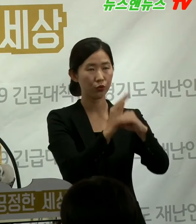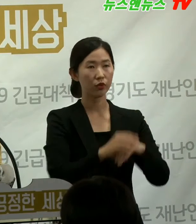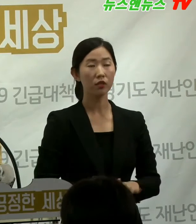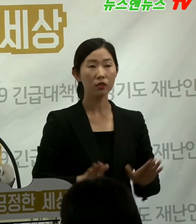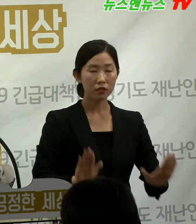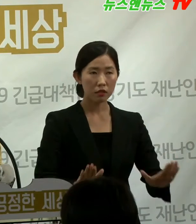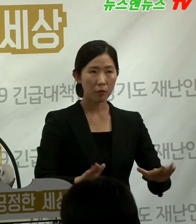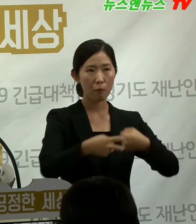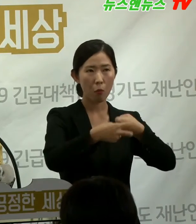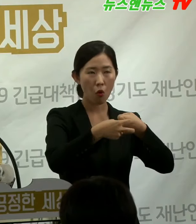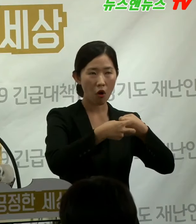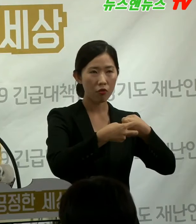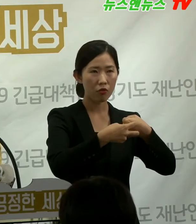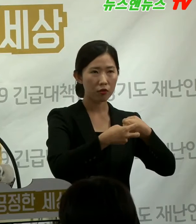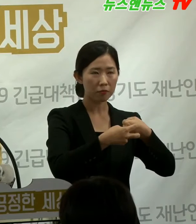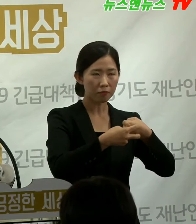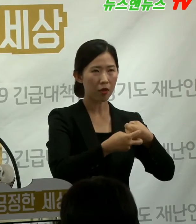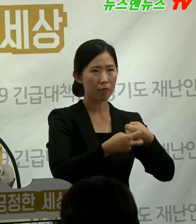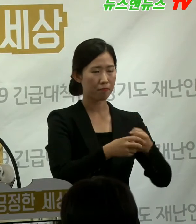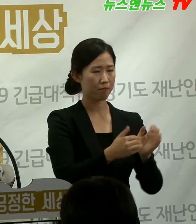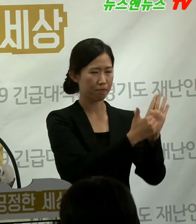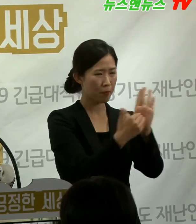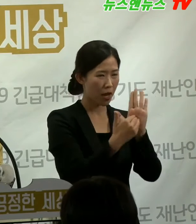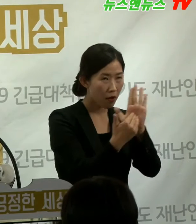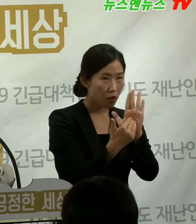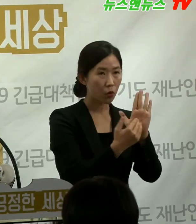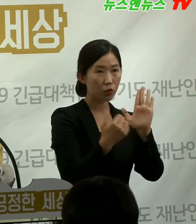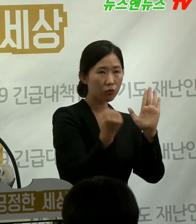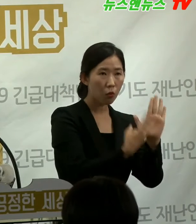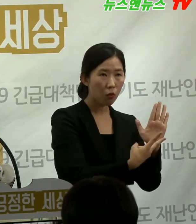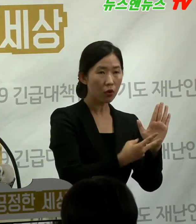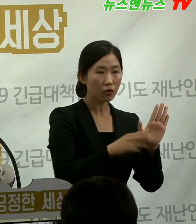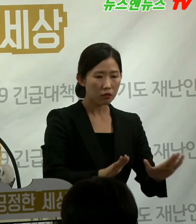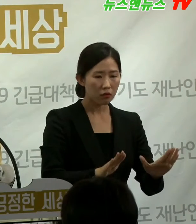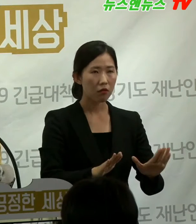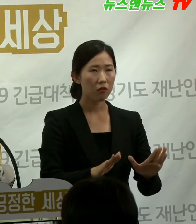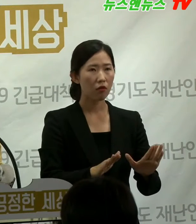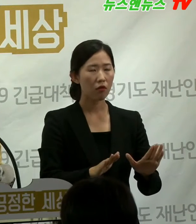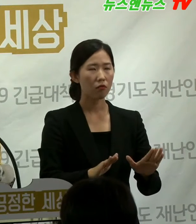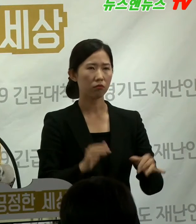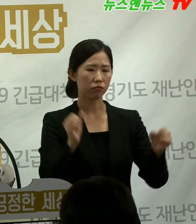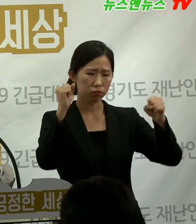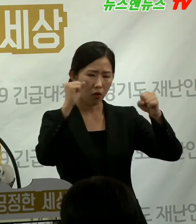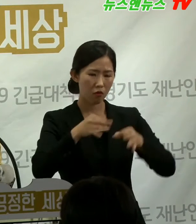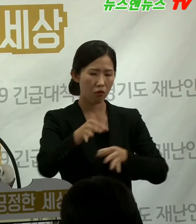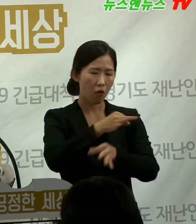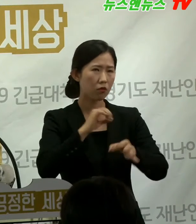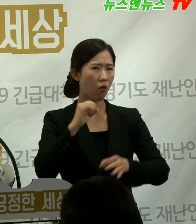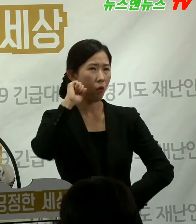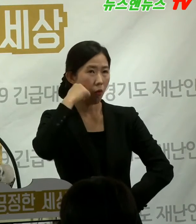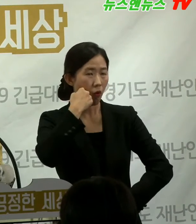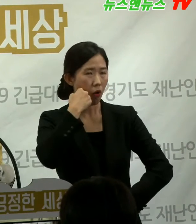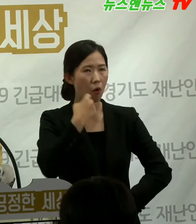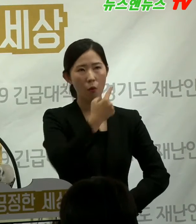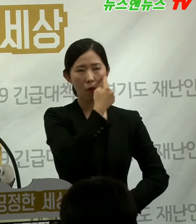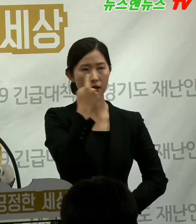보건방역에 더해서 이제는 무너져가는 경제를 함께 살필 때입니다. 위기지원,